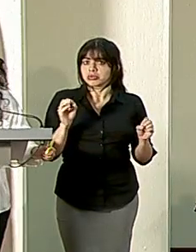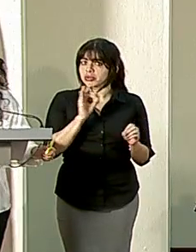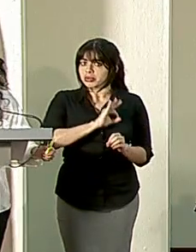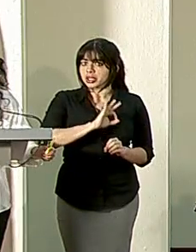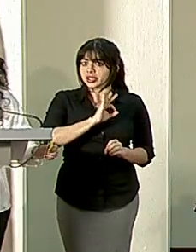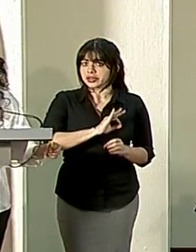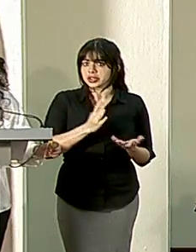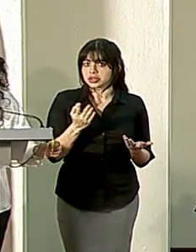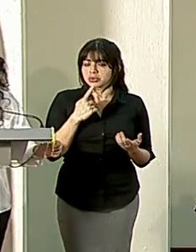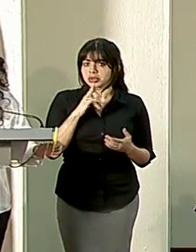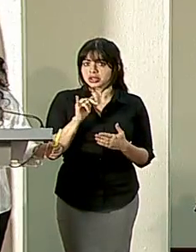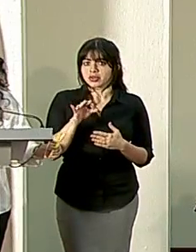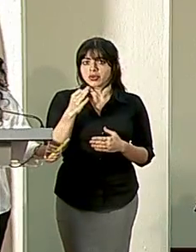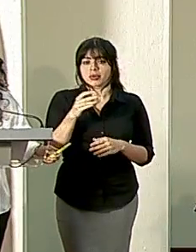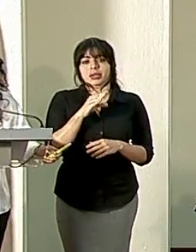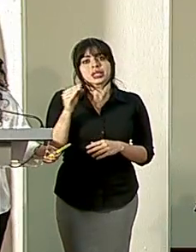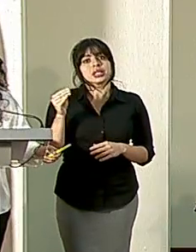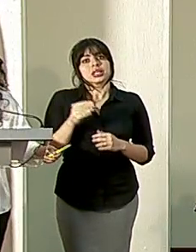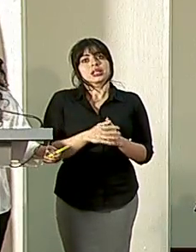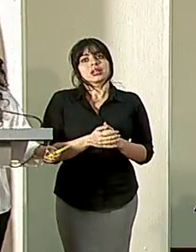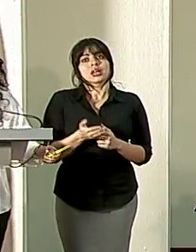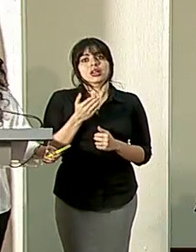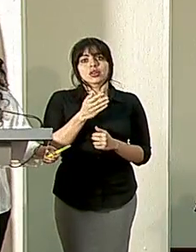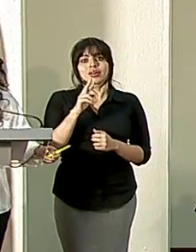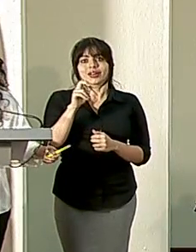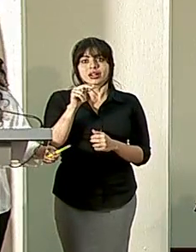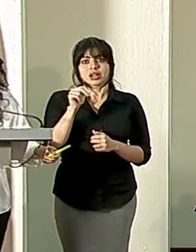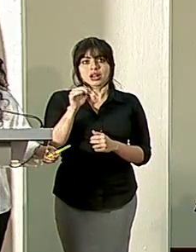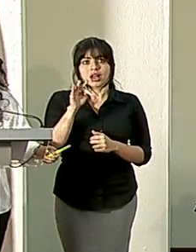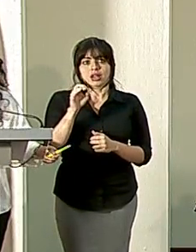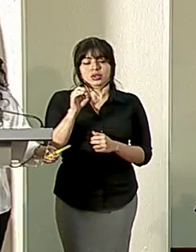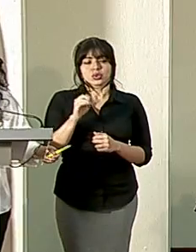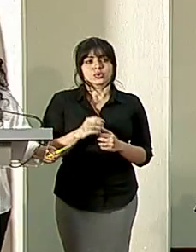por decirlo de este modo? Y a don Renato,